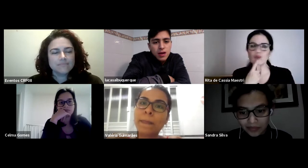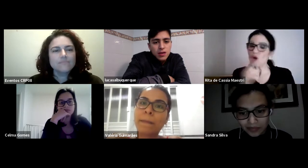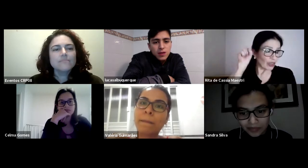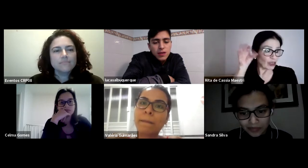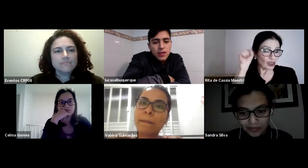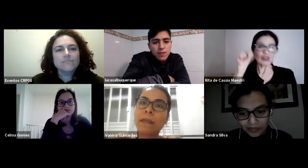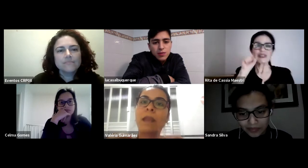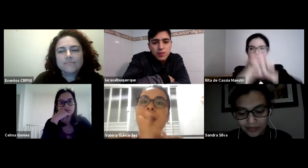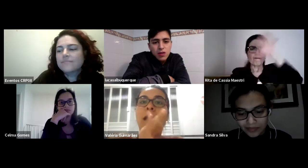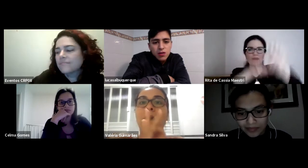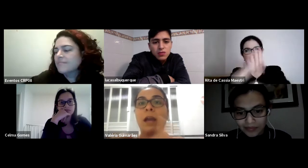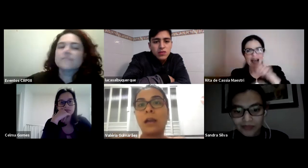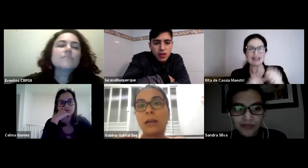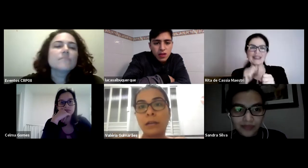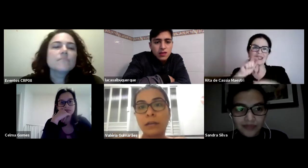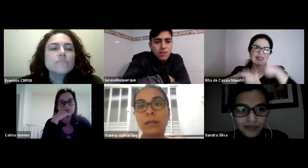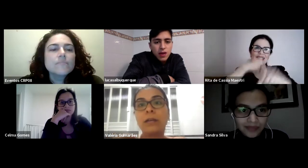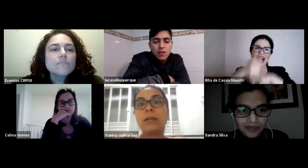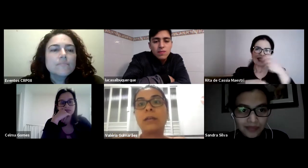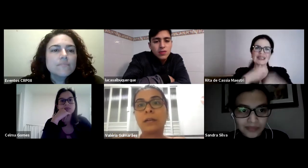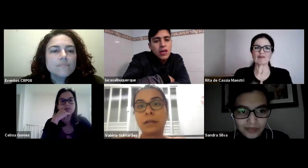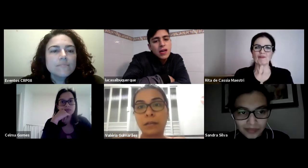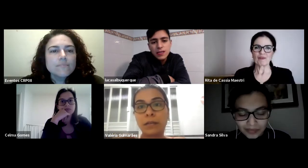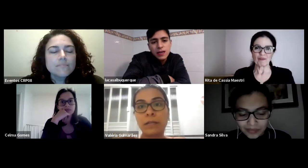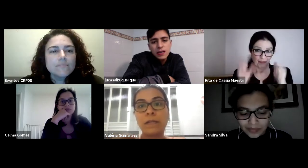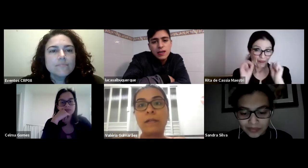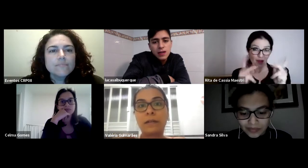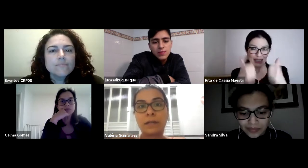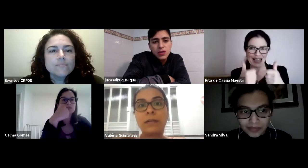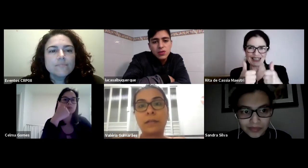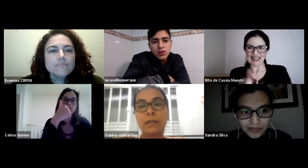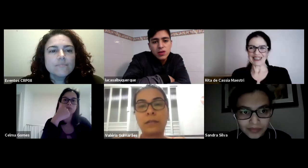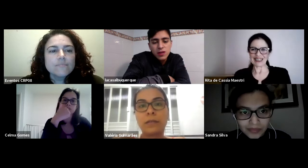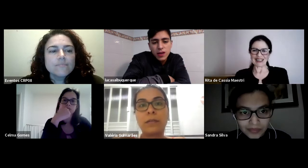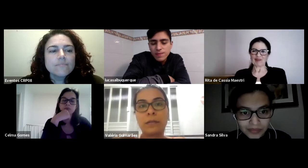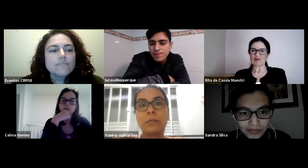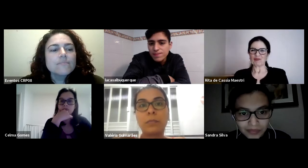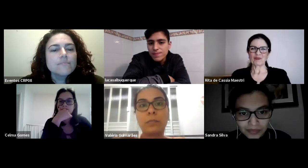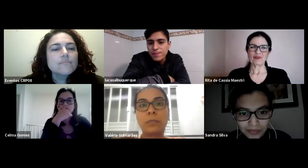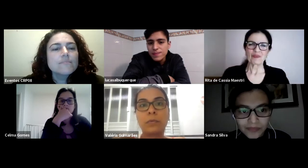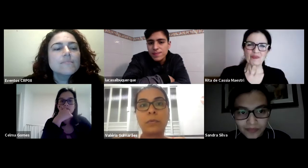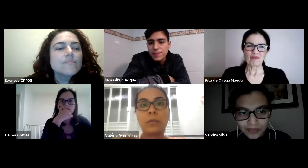para disponibilizar para os psicólogos ouvintes também buscarem sinais da área da psicologia, ok?